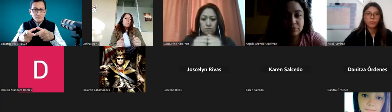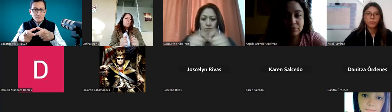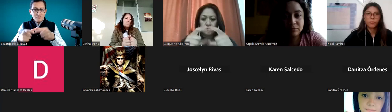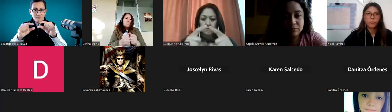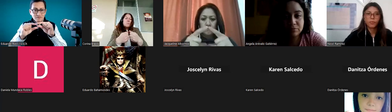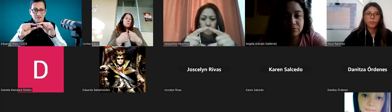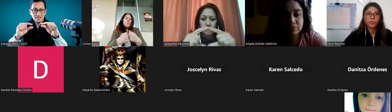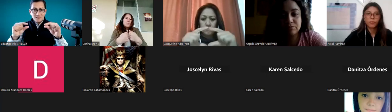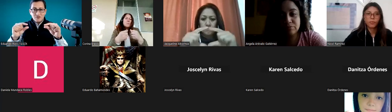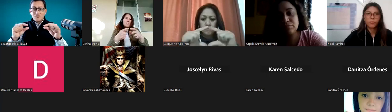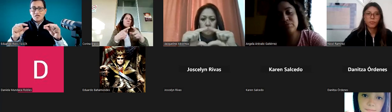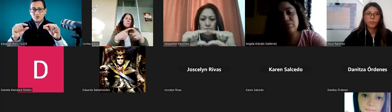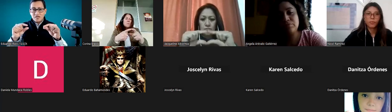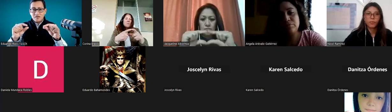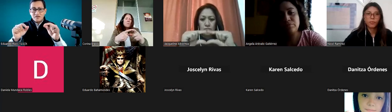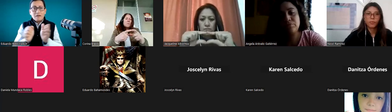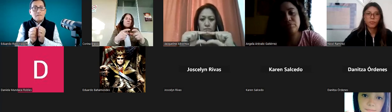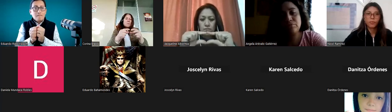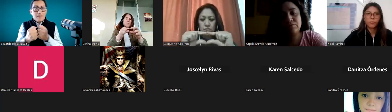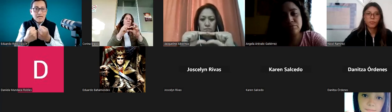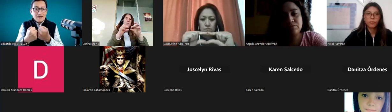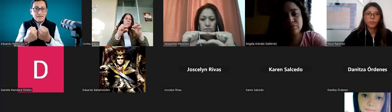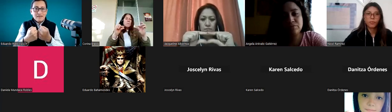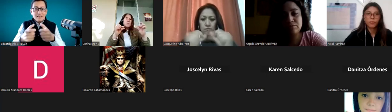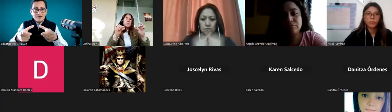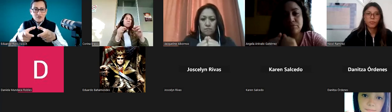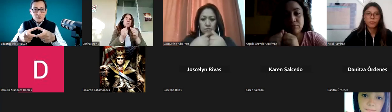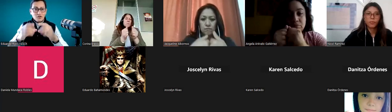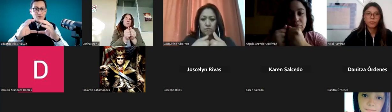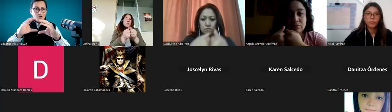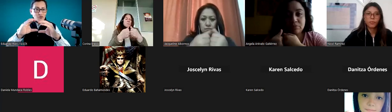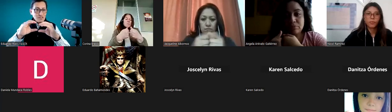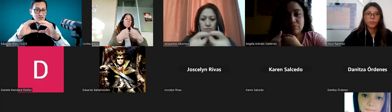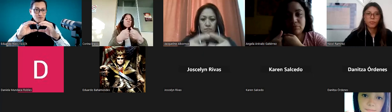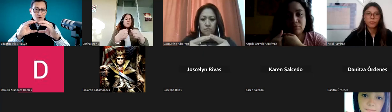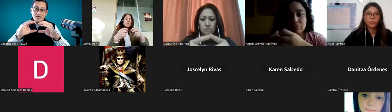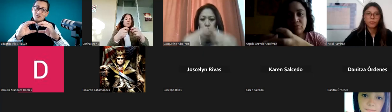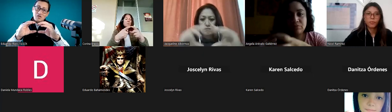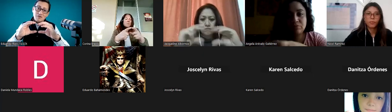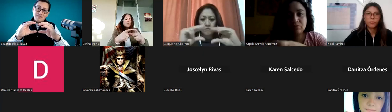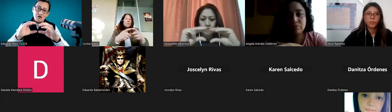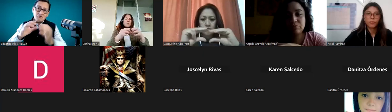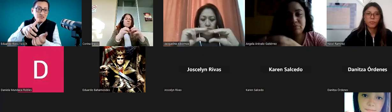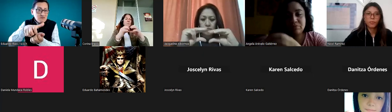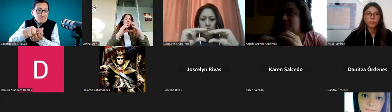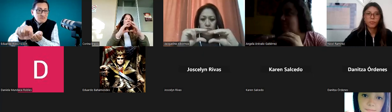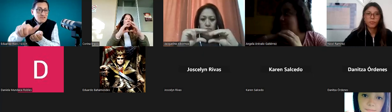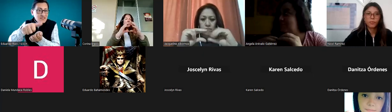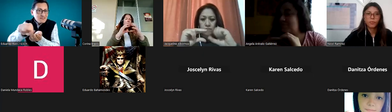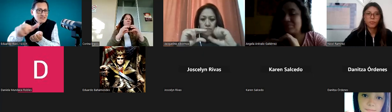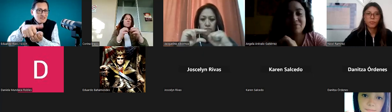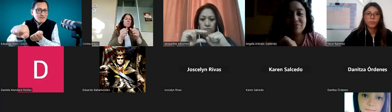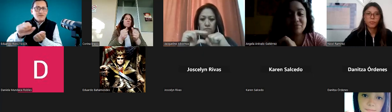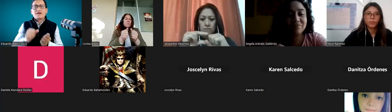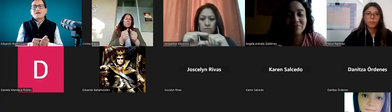redondo, flaquito, es una yuya. Pan redondo y esponjosito puede ser un pan amasado, ¿cierto? Que